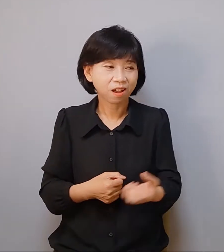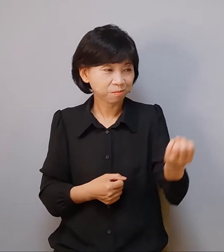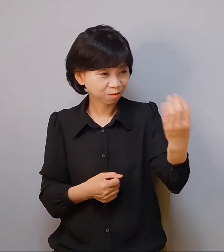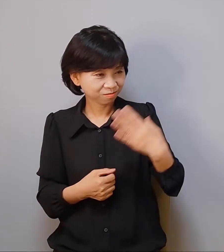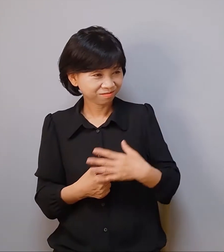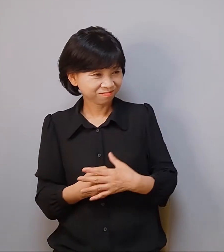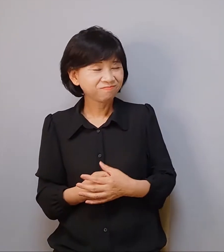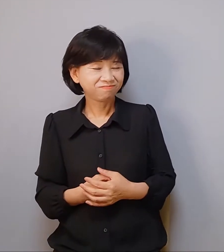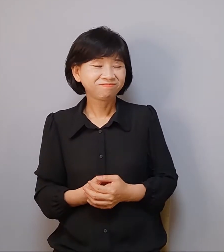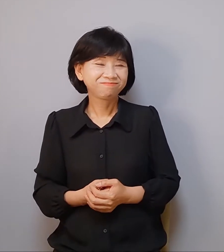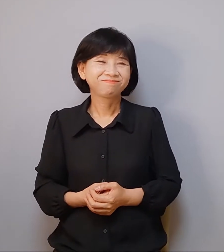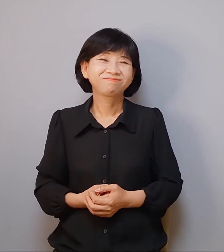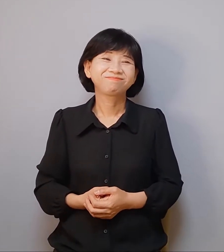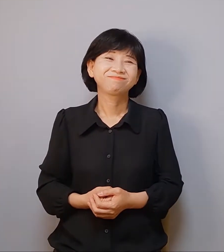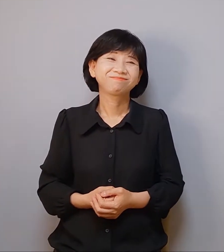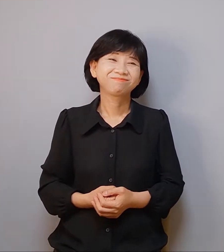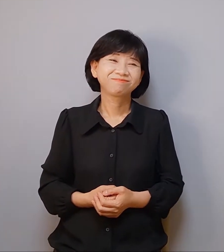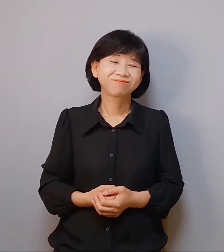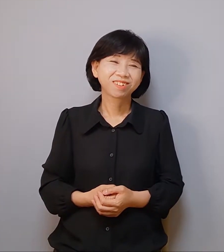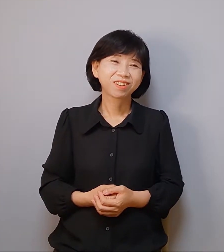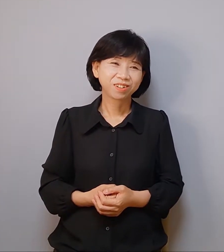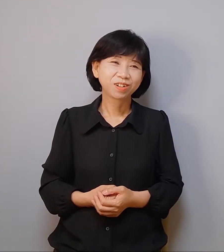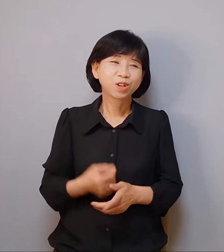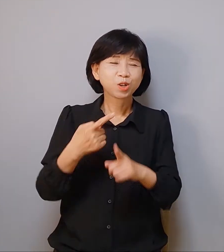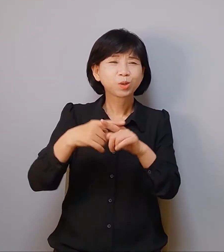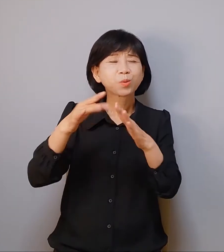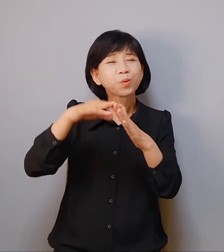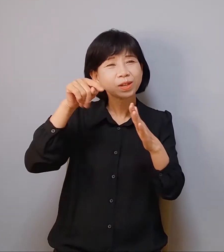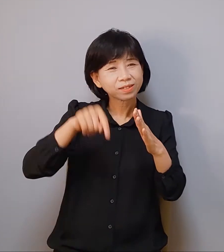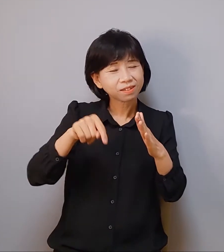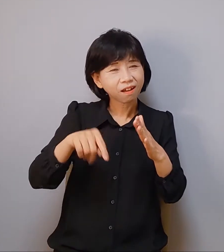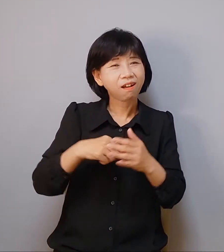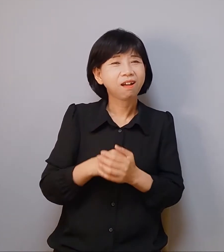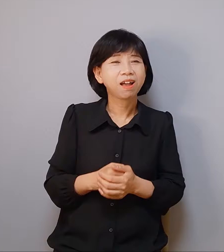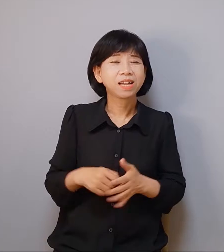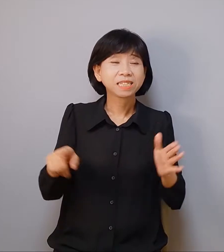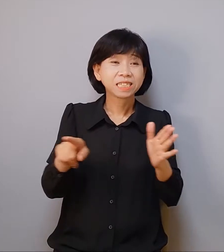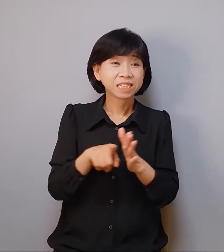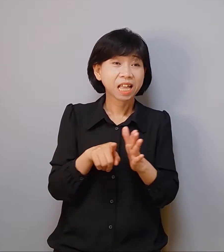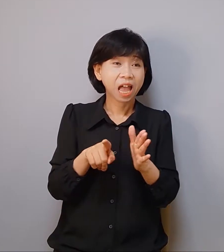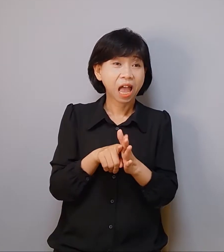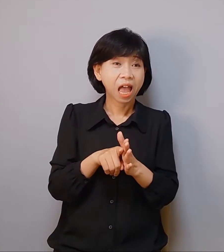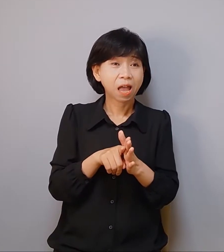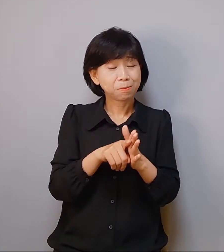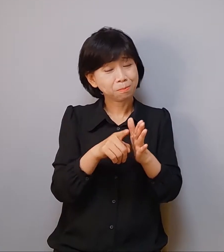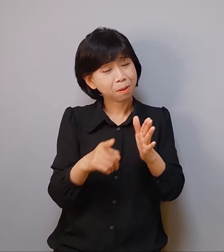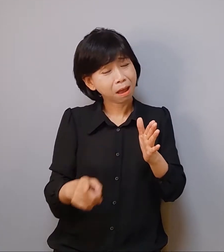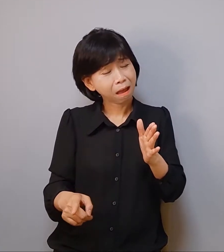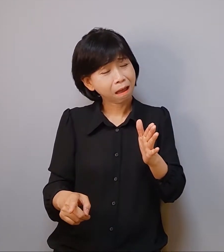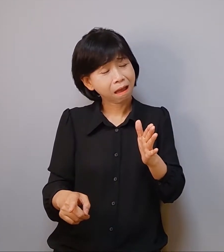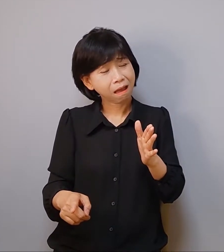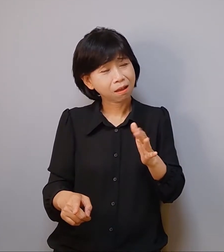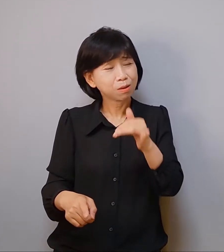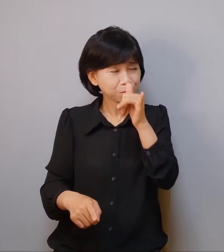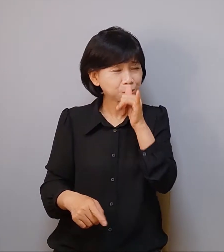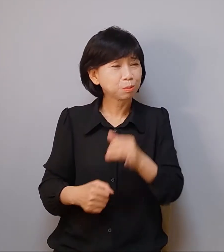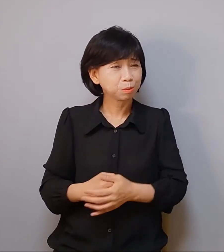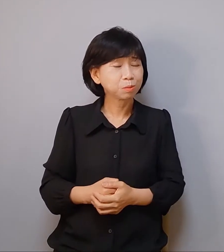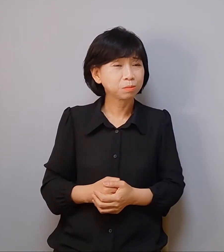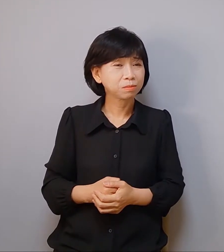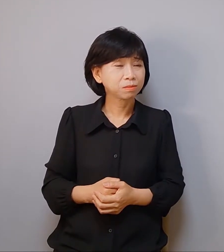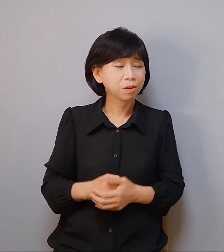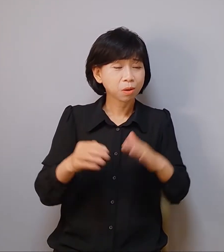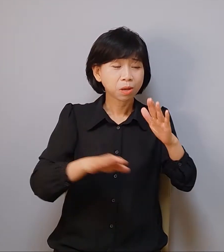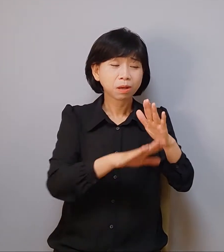이야기를 하더라고요. 그래서 어쨌든 우리 교회에서 신앙의 위기가 있고 또 뭐 교회 뭐라 그럴까요? 뭐